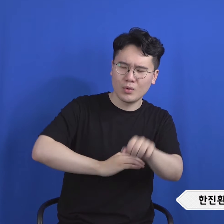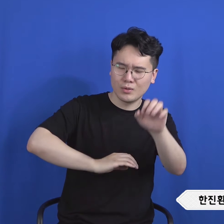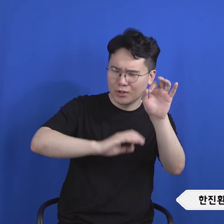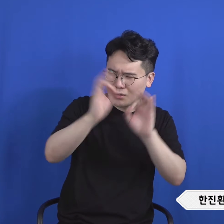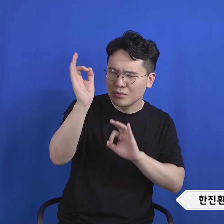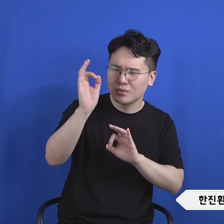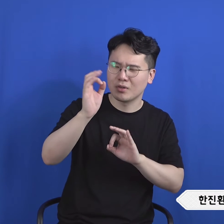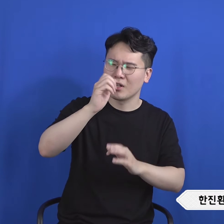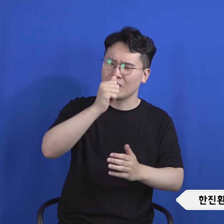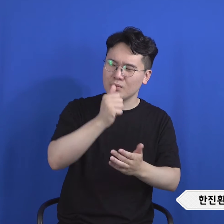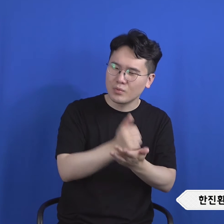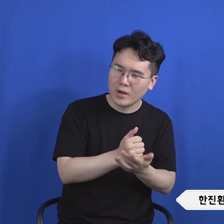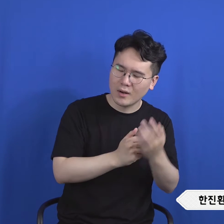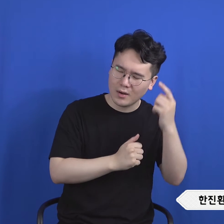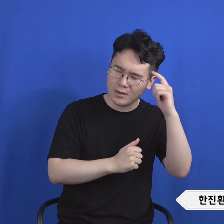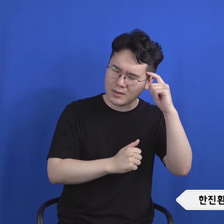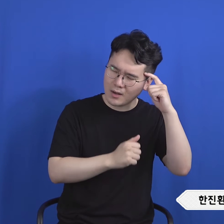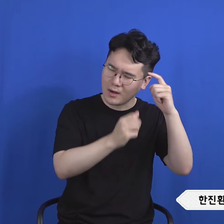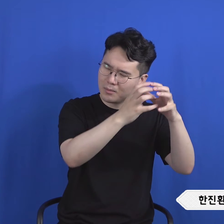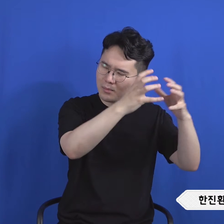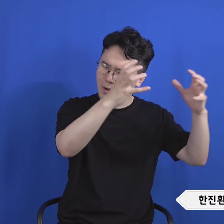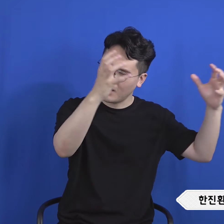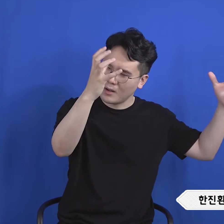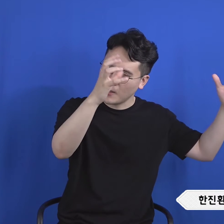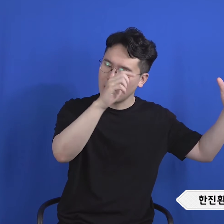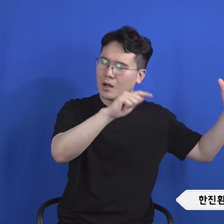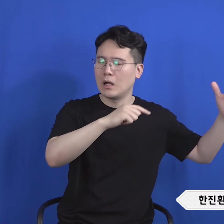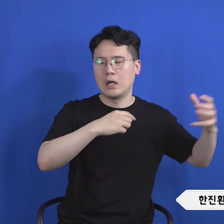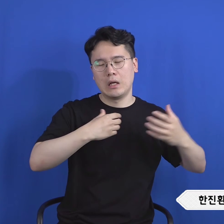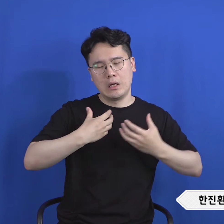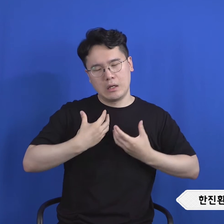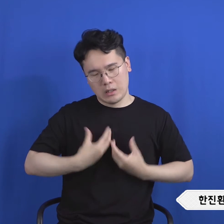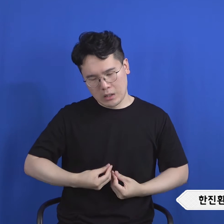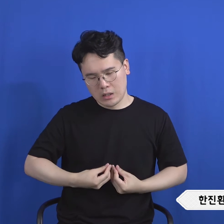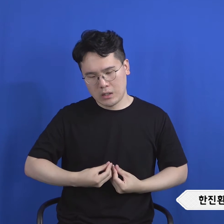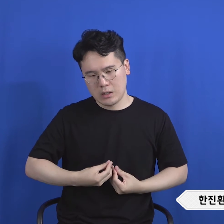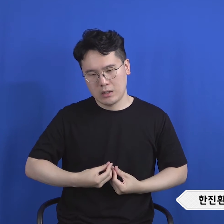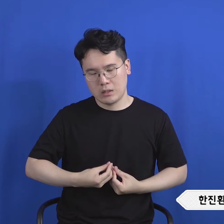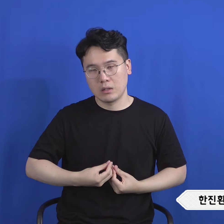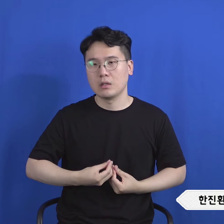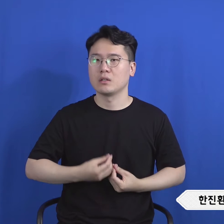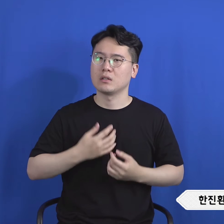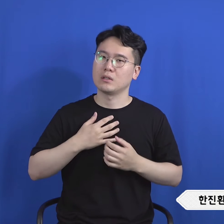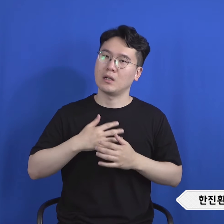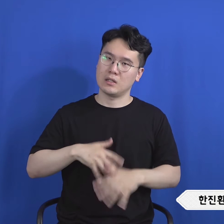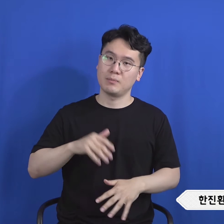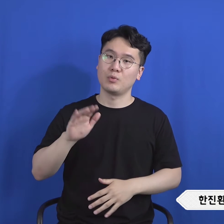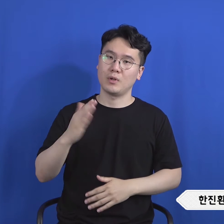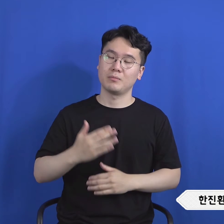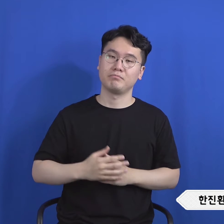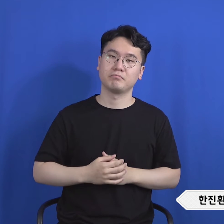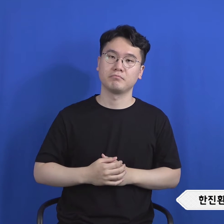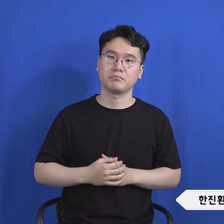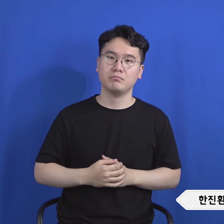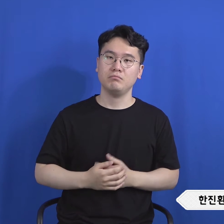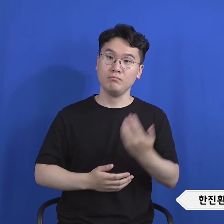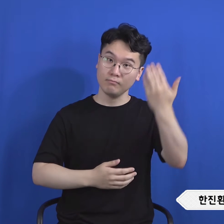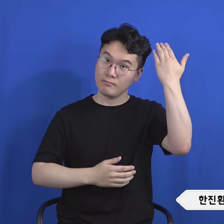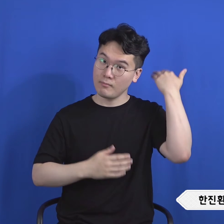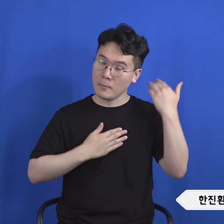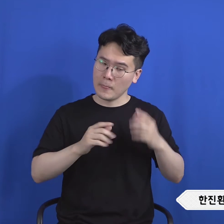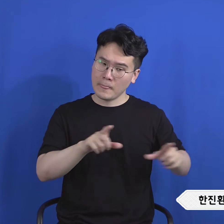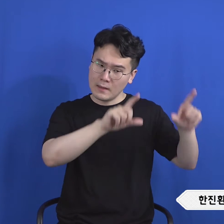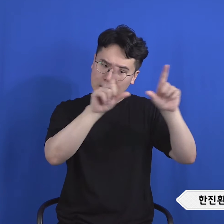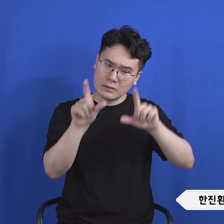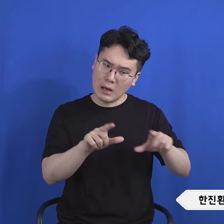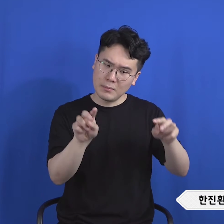좌절이 됩니다. 내가 이것밖에 안 되는 존재냐 하면서 낙심이 되고 좌절이 됩니다. 지난날 내가